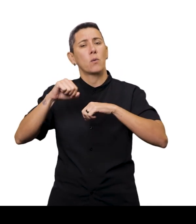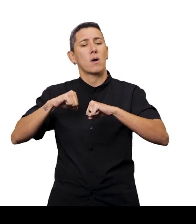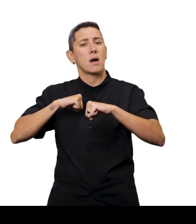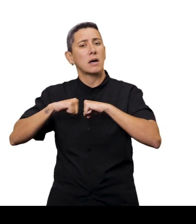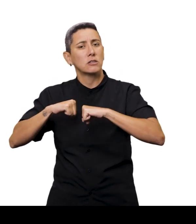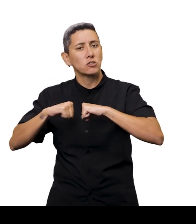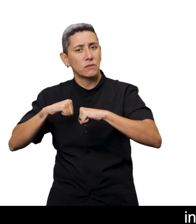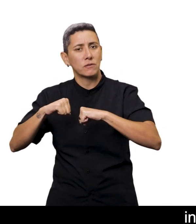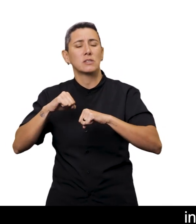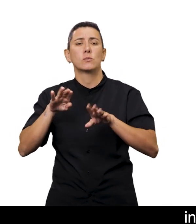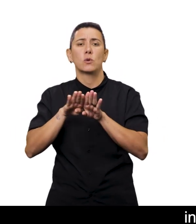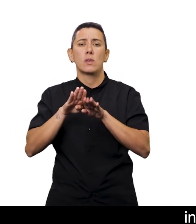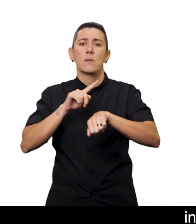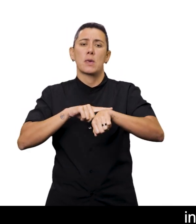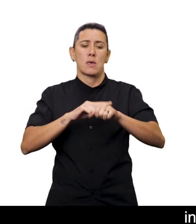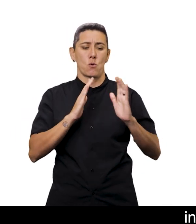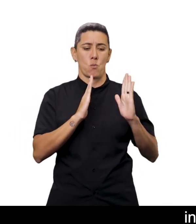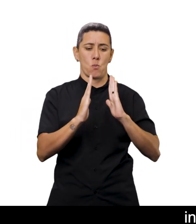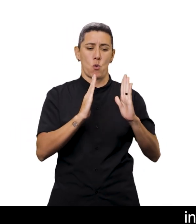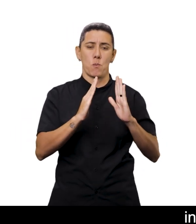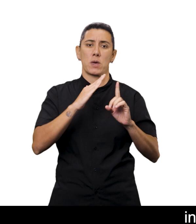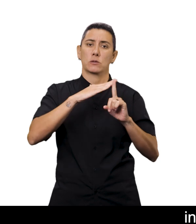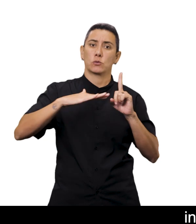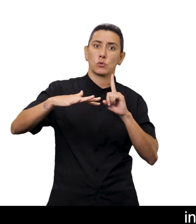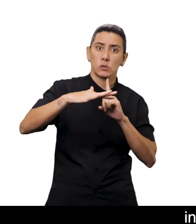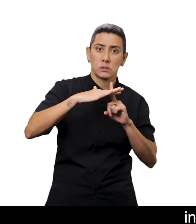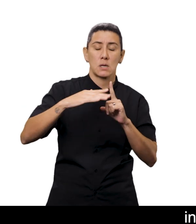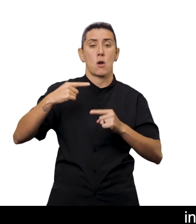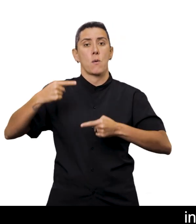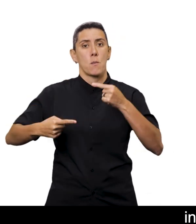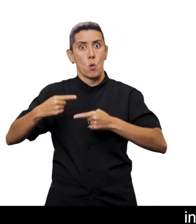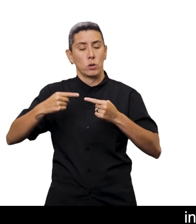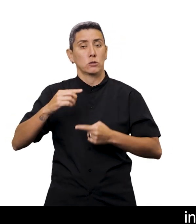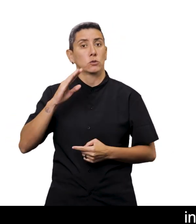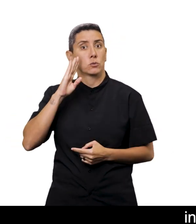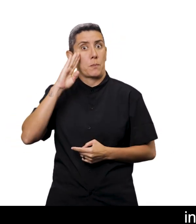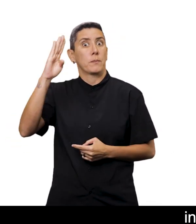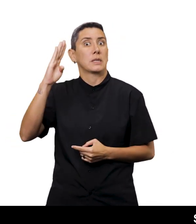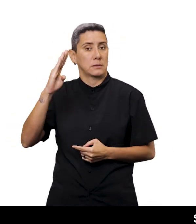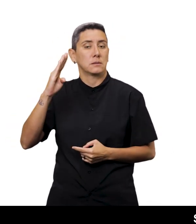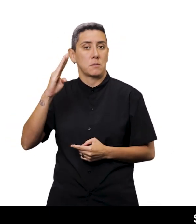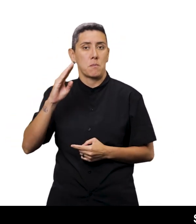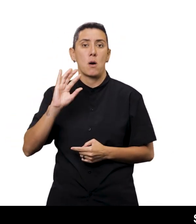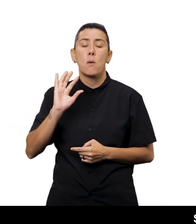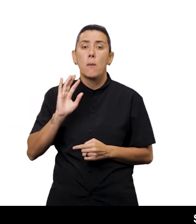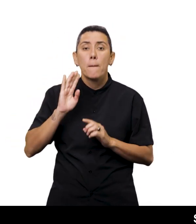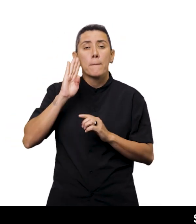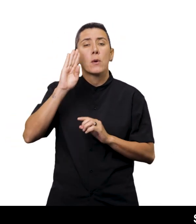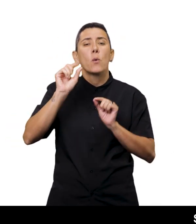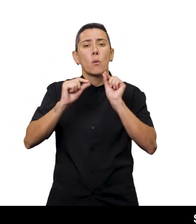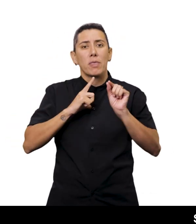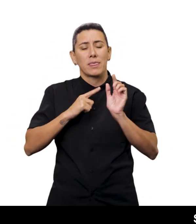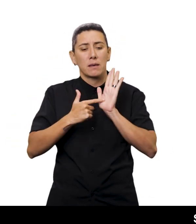políticos cruciais, incluindo citações diretas de figuras-chave,